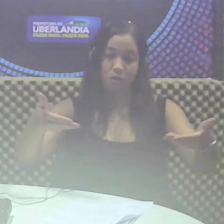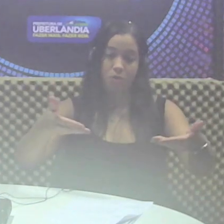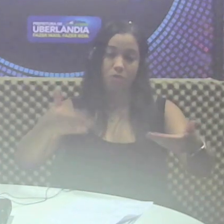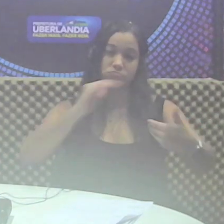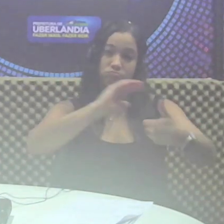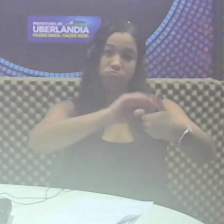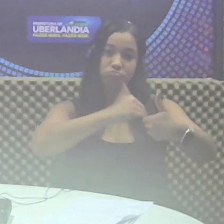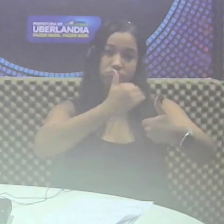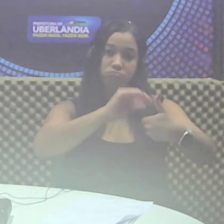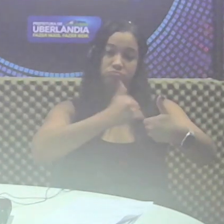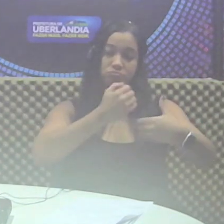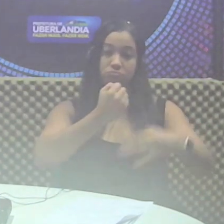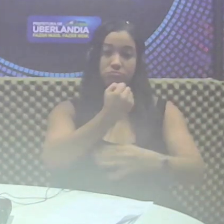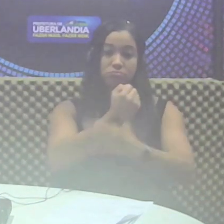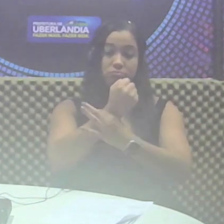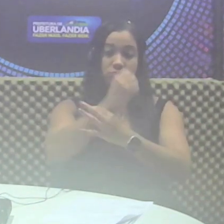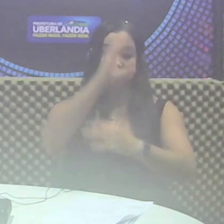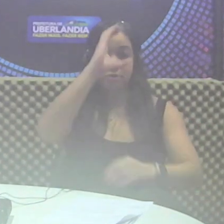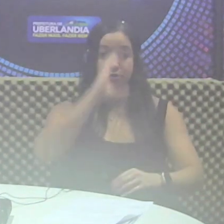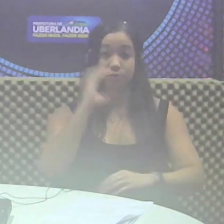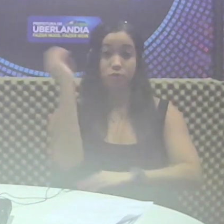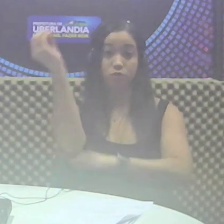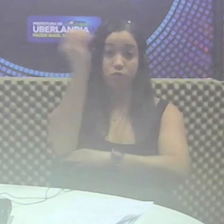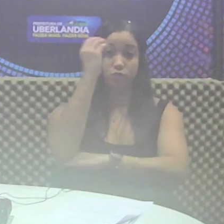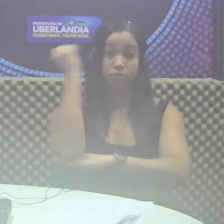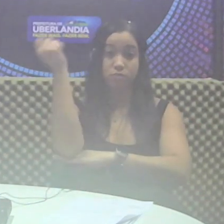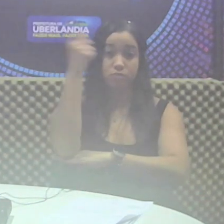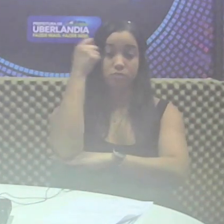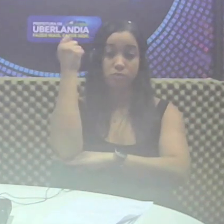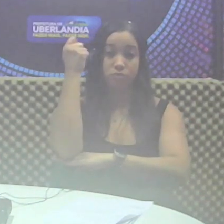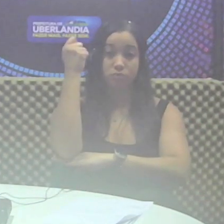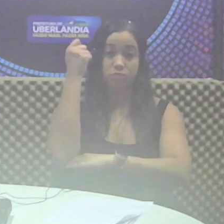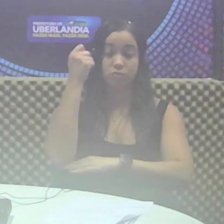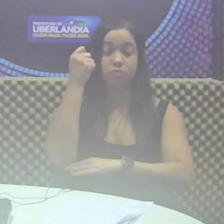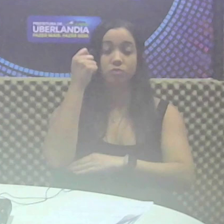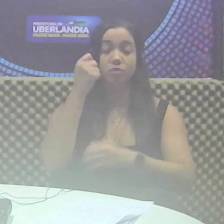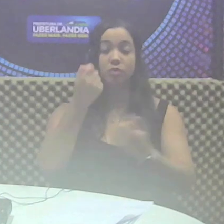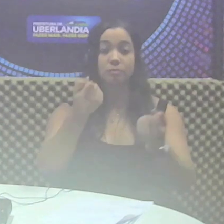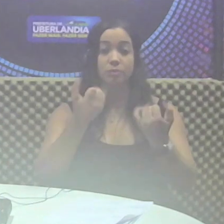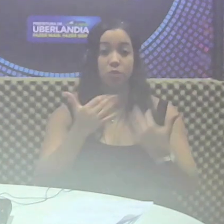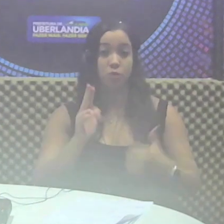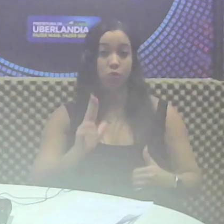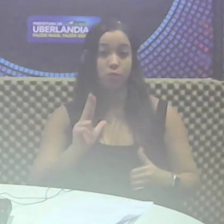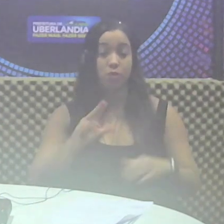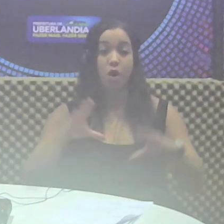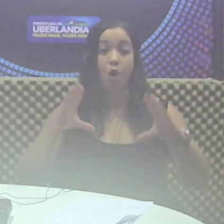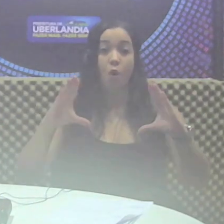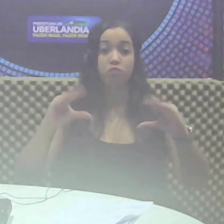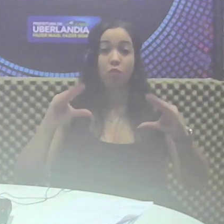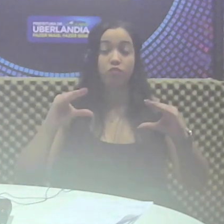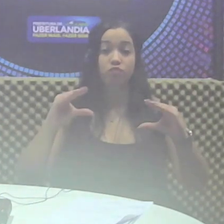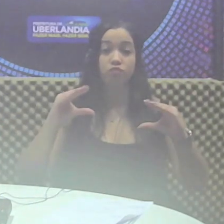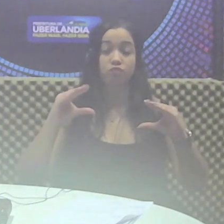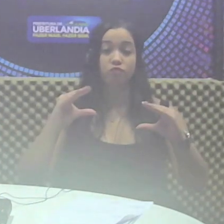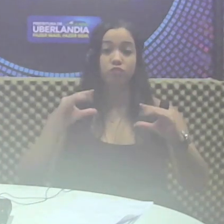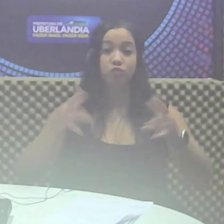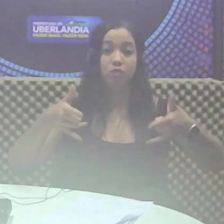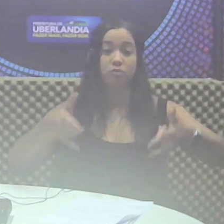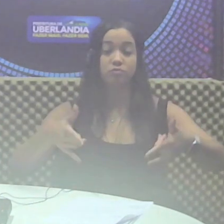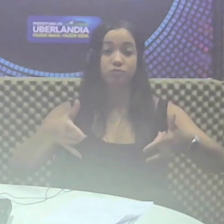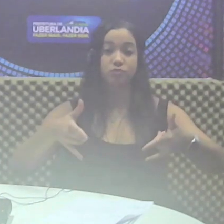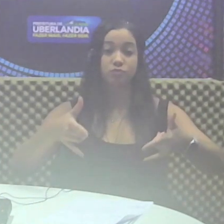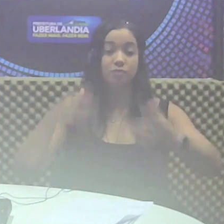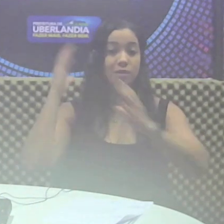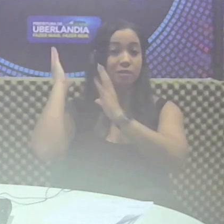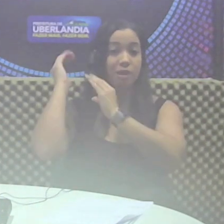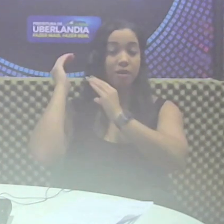orientado pela Defesa Civil do Rio Grande do Sul, a Defesa Civil de Uberlândia, é por colchões, colchonetes, travesseiros